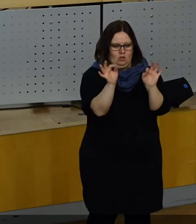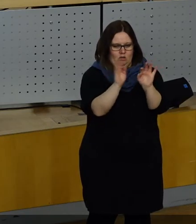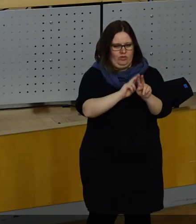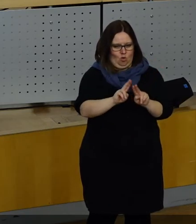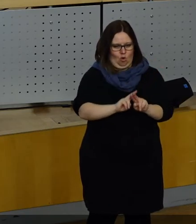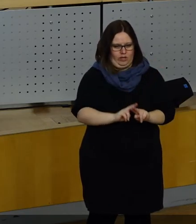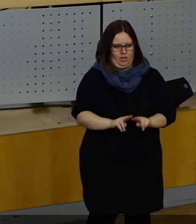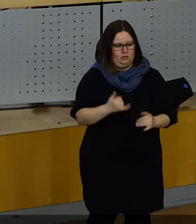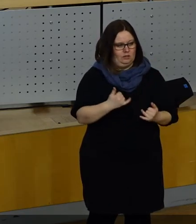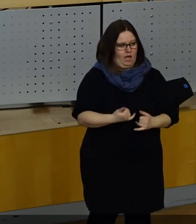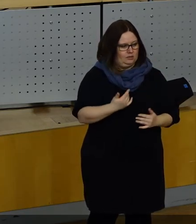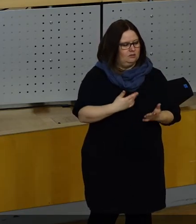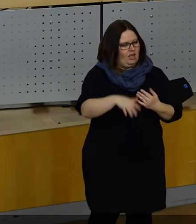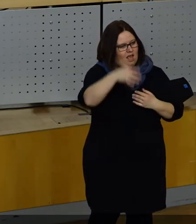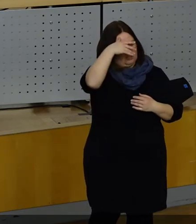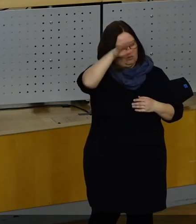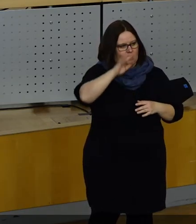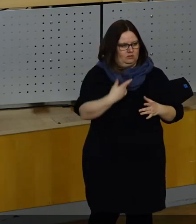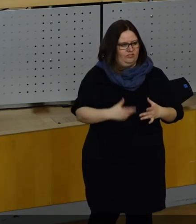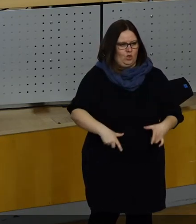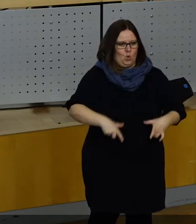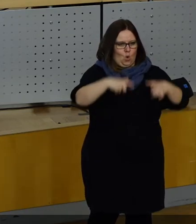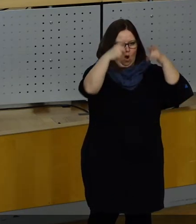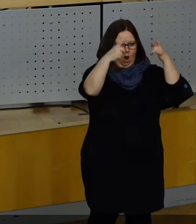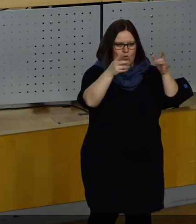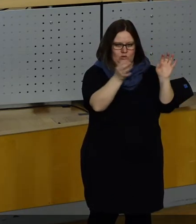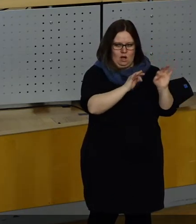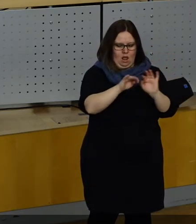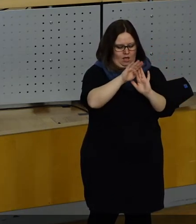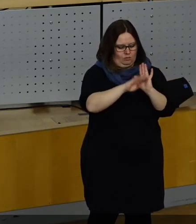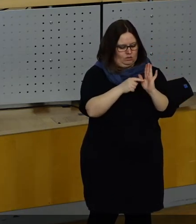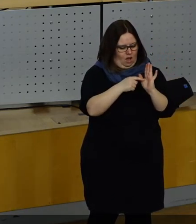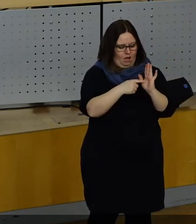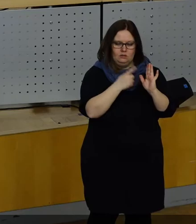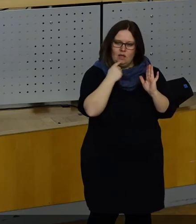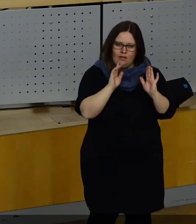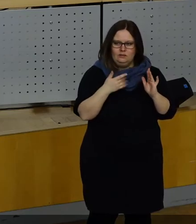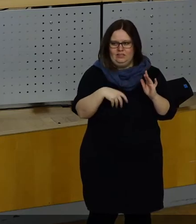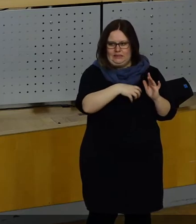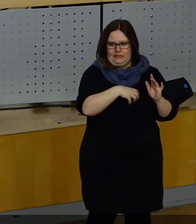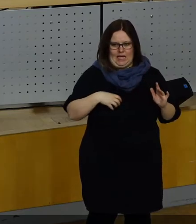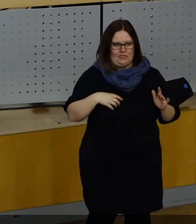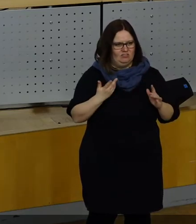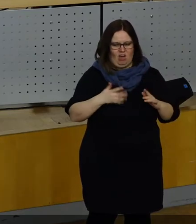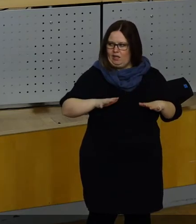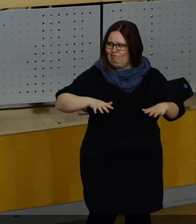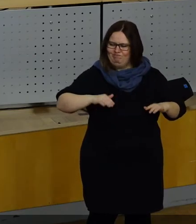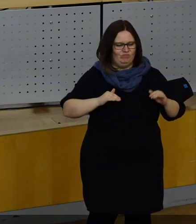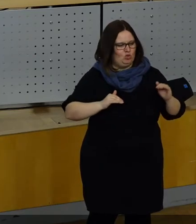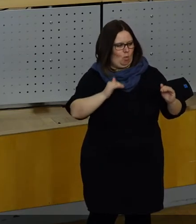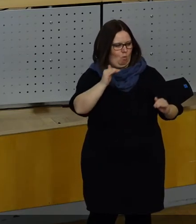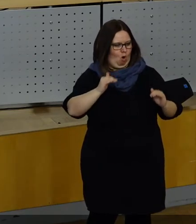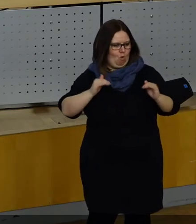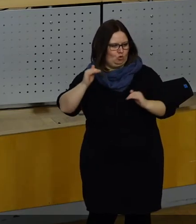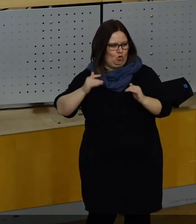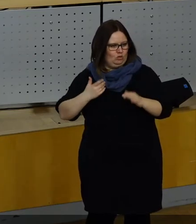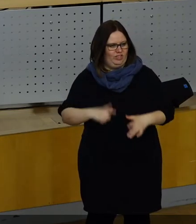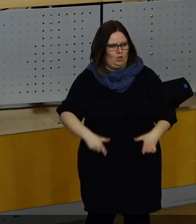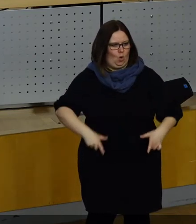uns die Experten des Hochhausleitbildes zu Hilfe und sagen uns eben, nein, es soll in Dresden aufgrund der Proportionen, die es in der Stadt vorherrschen, sind